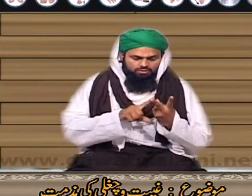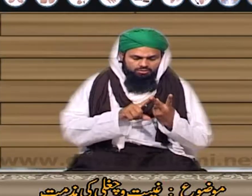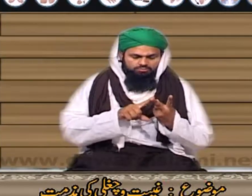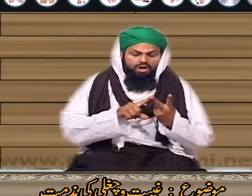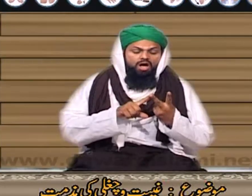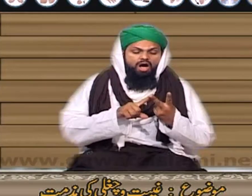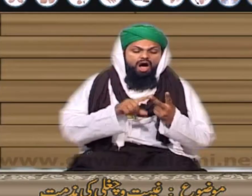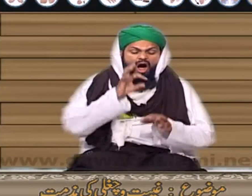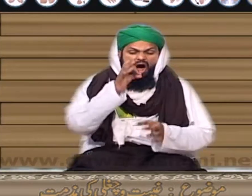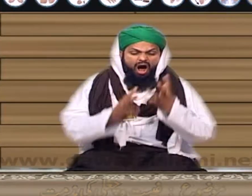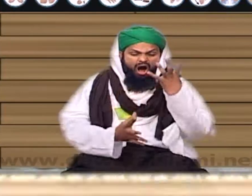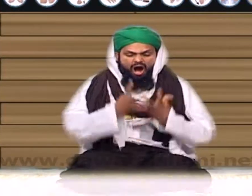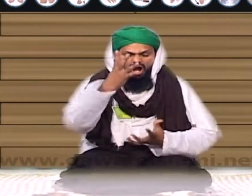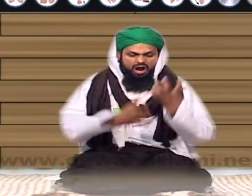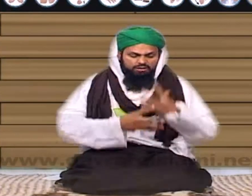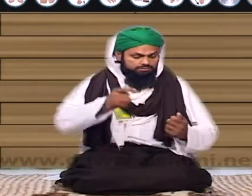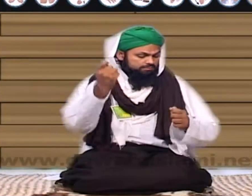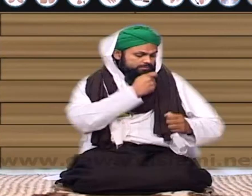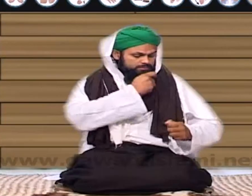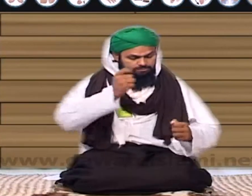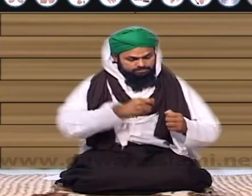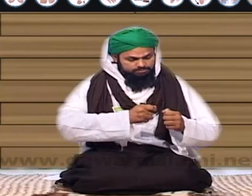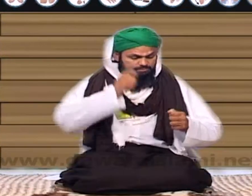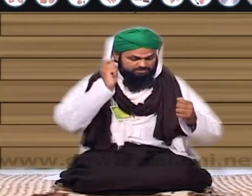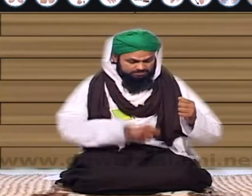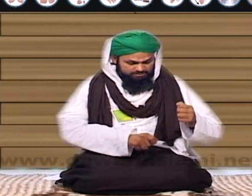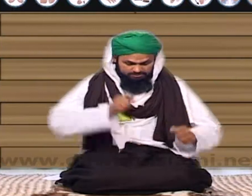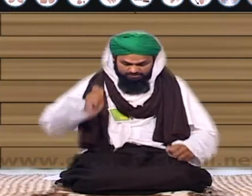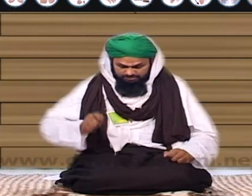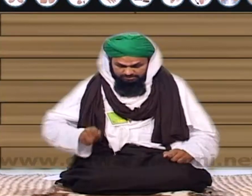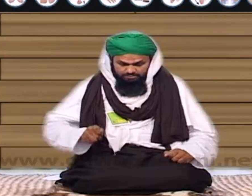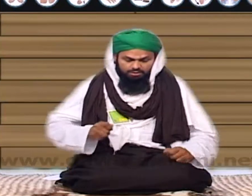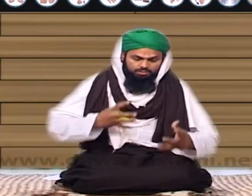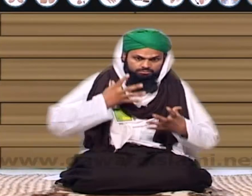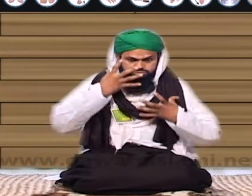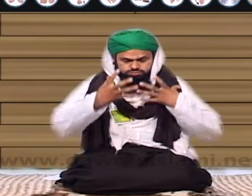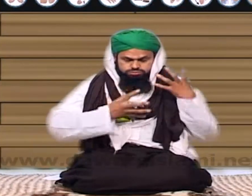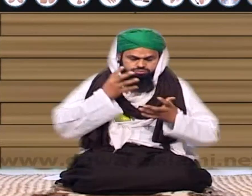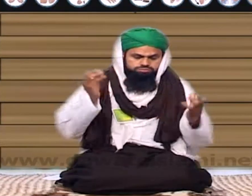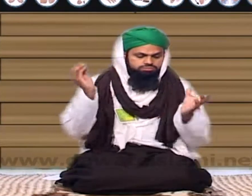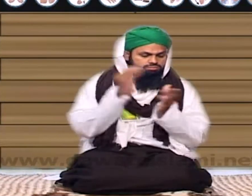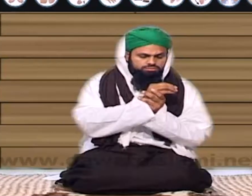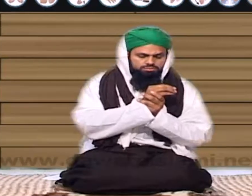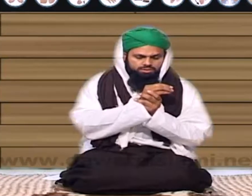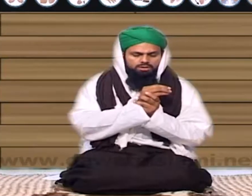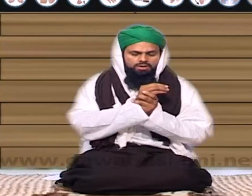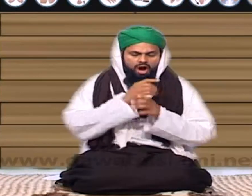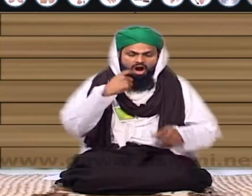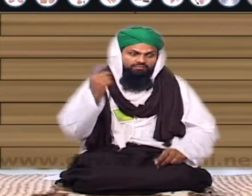وہ آگ کی میخوں میں جکڑا ہوا تھا۔ میں بہت بری طرح گھبرایا اور سرپٹ دوڑا۔ پھر مجھے